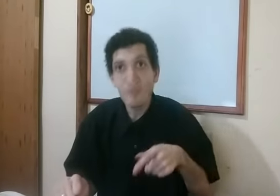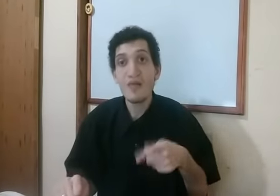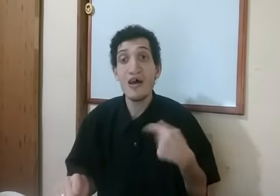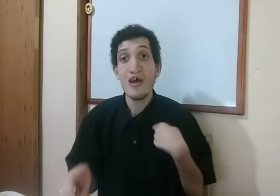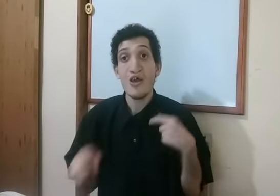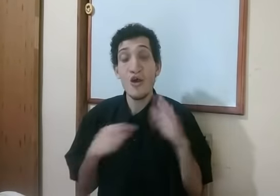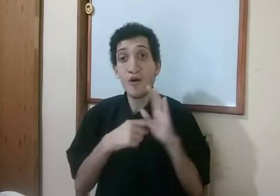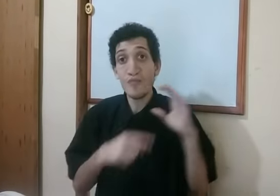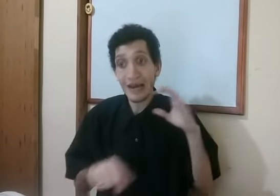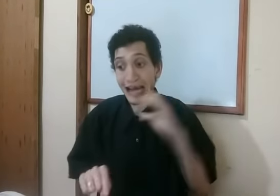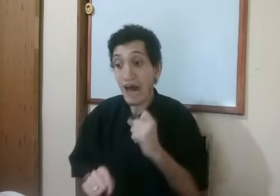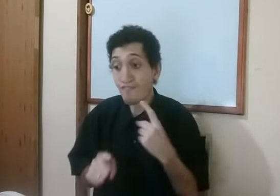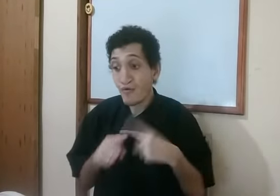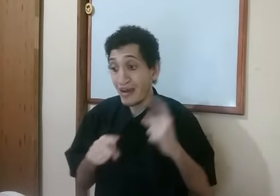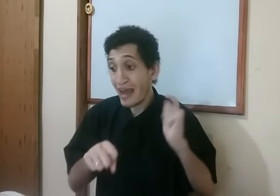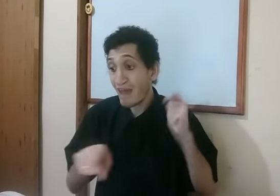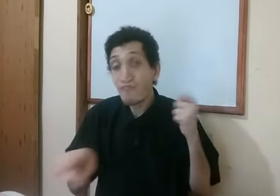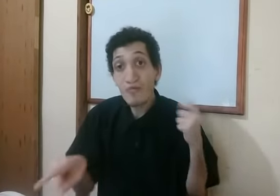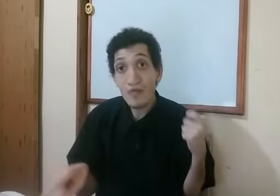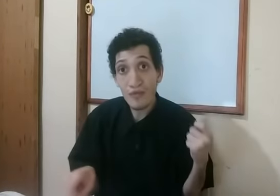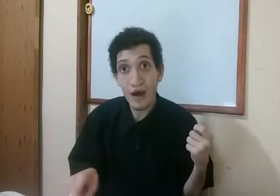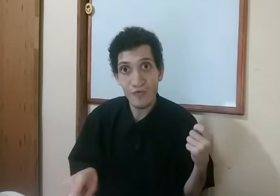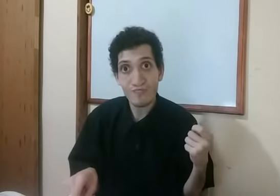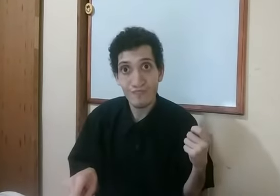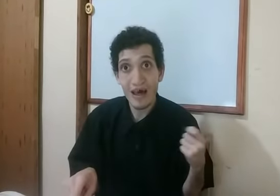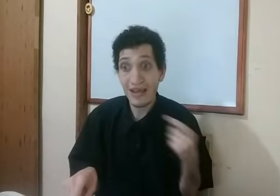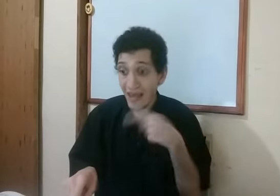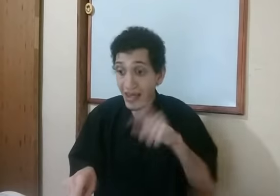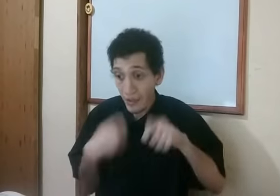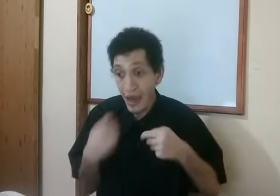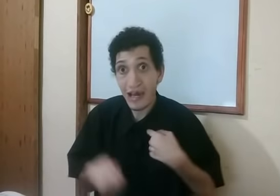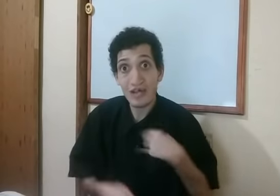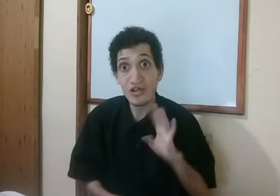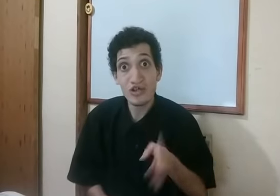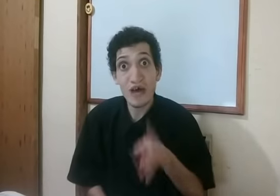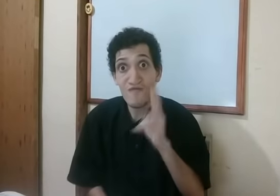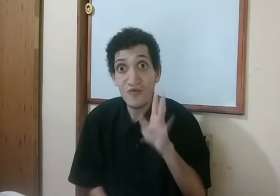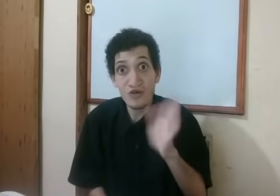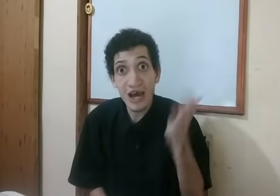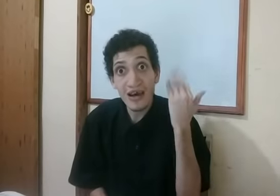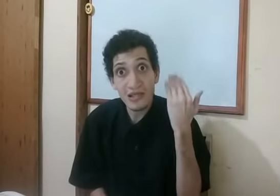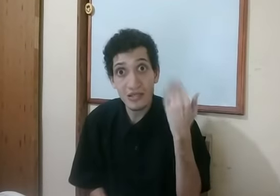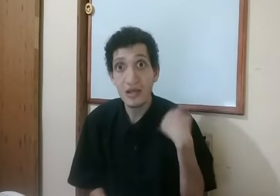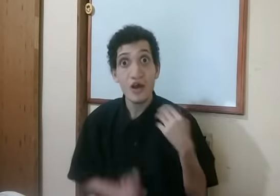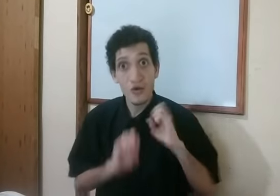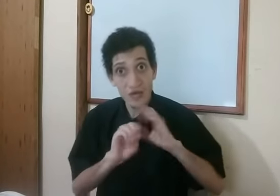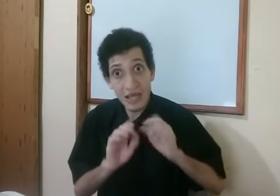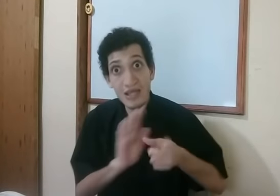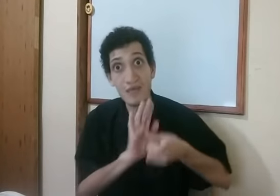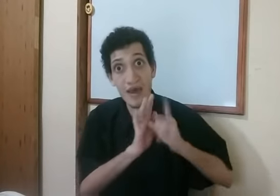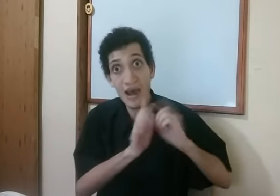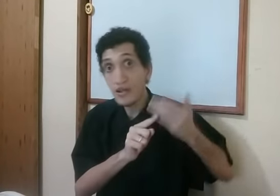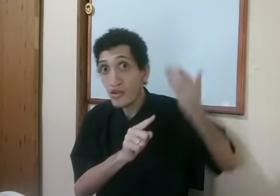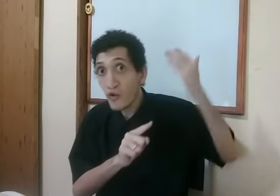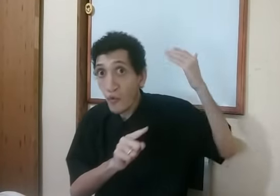né? Eu mostrei rápido porque é muito sinal, né? E esse sinal a gente já viu já antes. Eu já ensinei antes, em outra